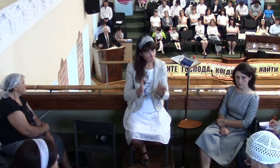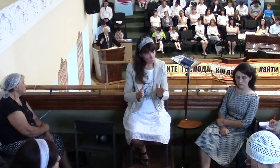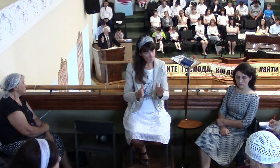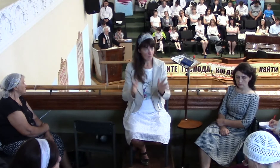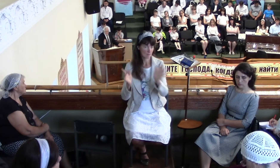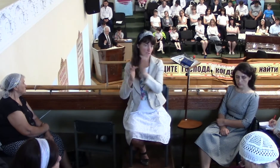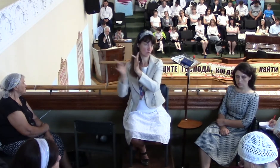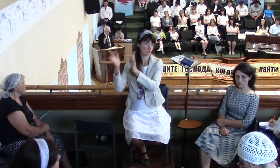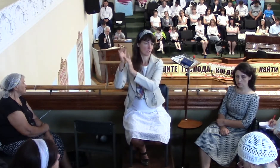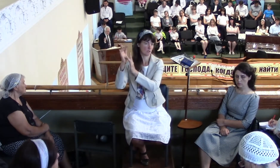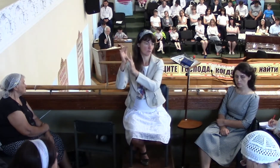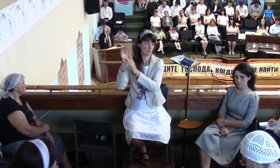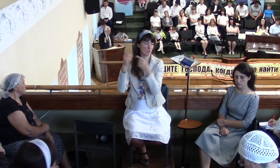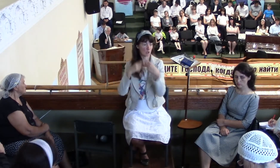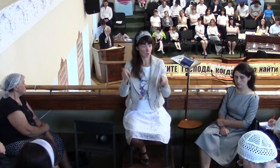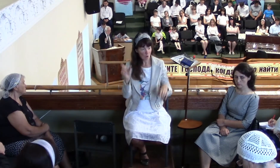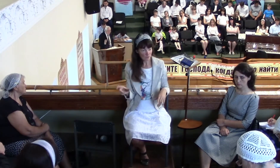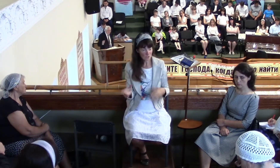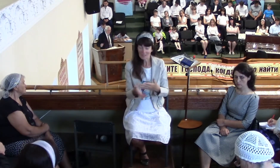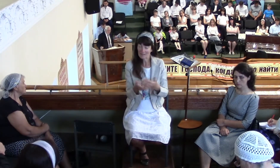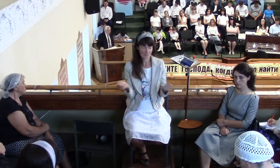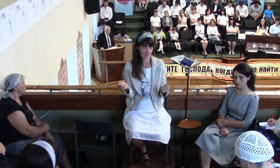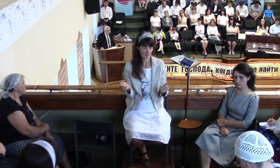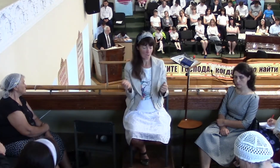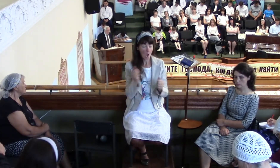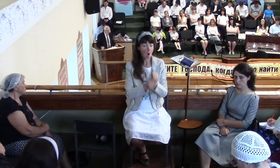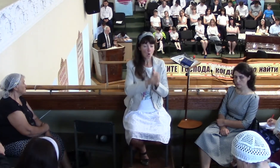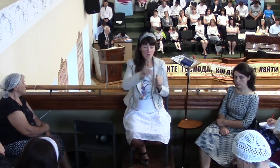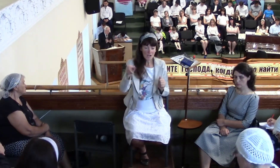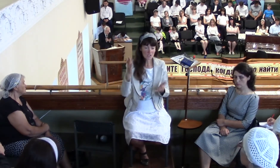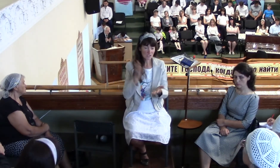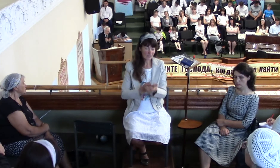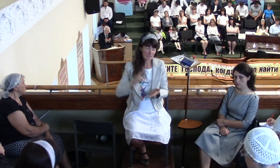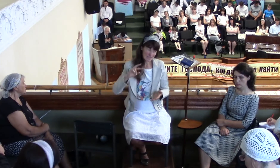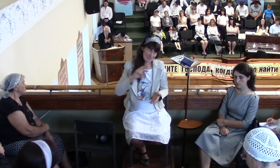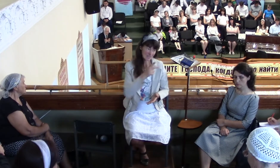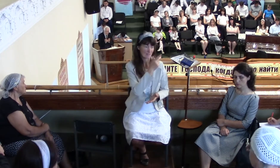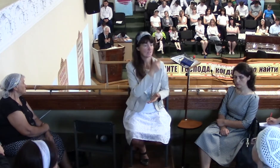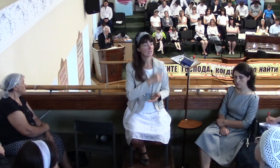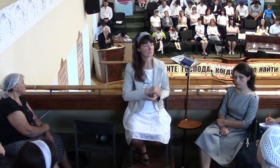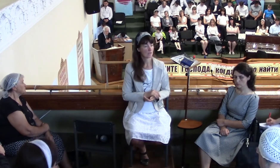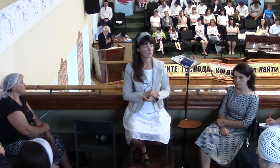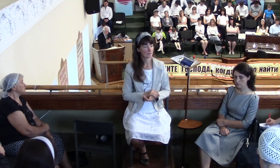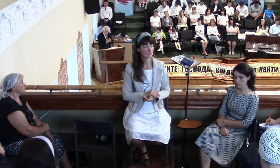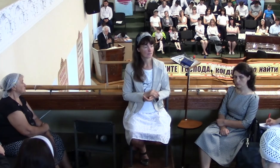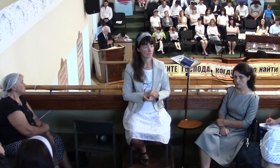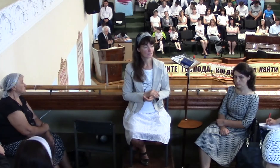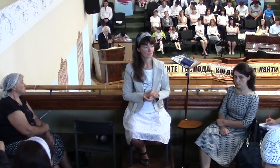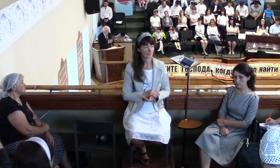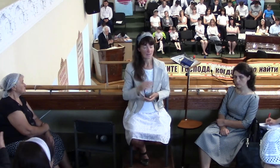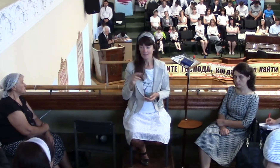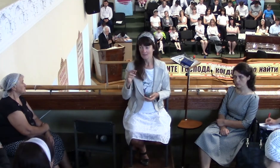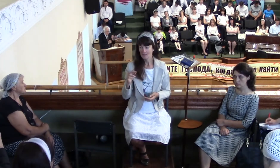Мы можем смело сказать, что в каждом из нас есть недостатки. Есть греховные какие-то корни, есть